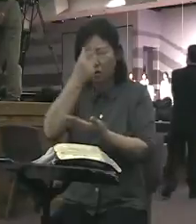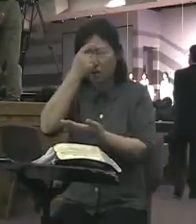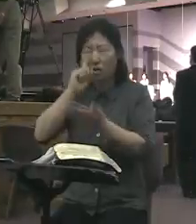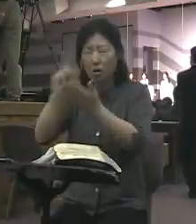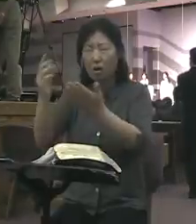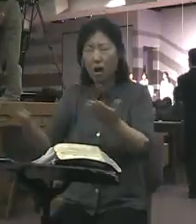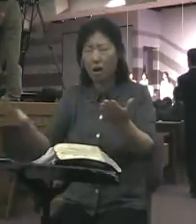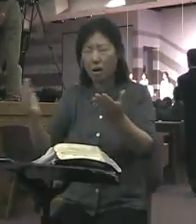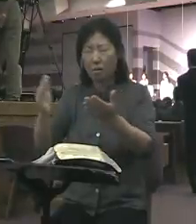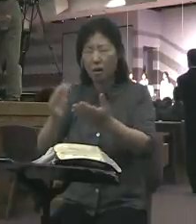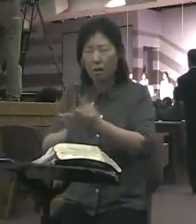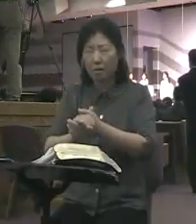기도하옵나이다. 아멘.